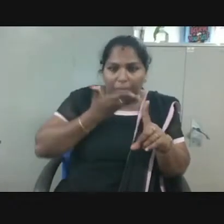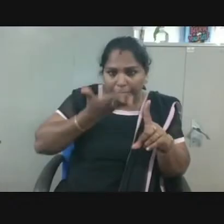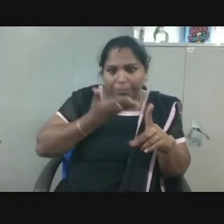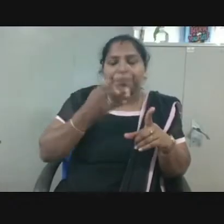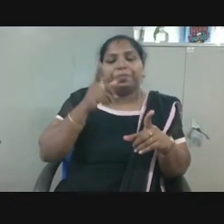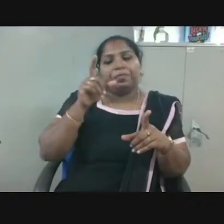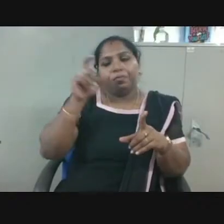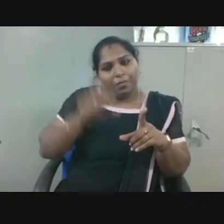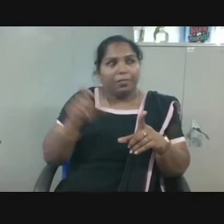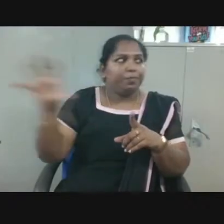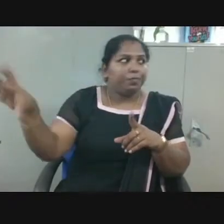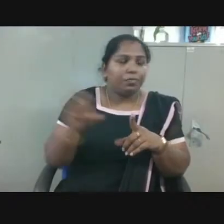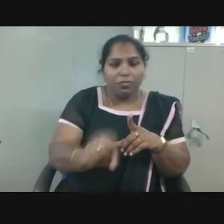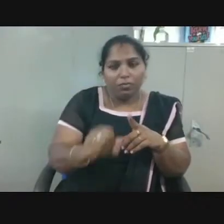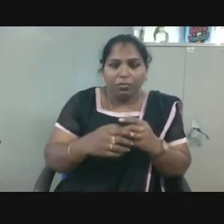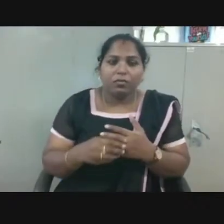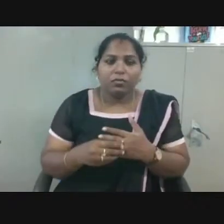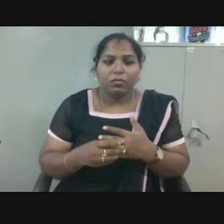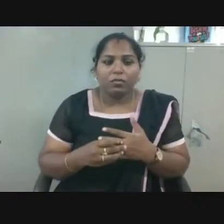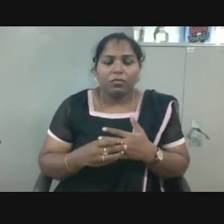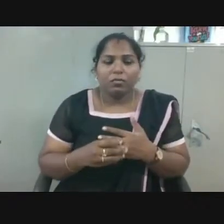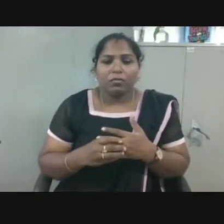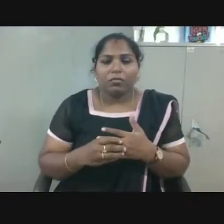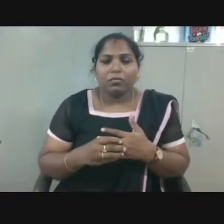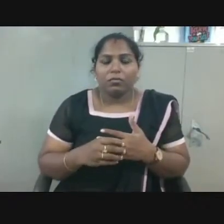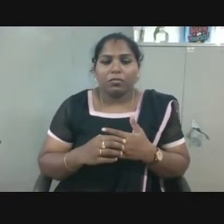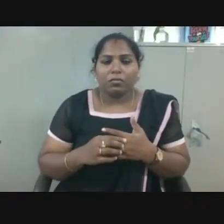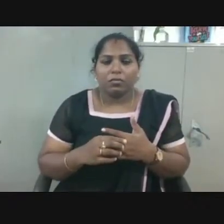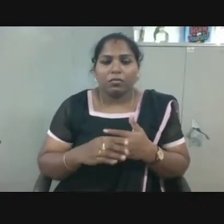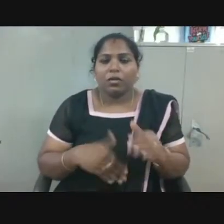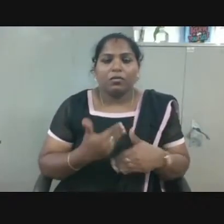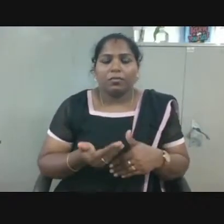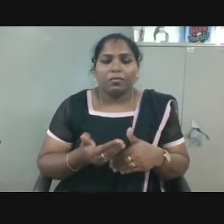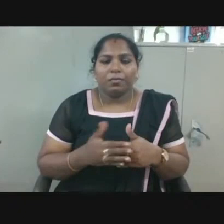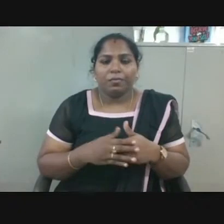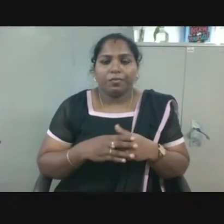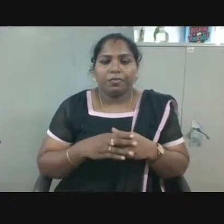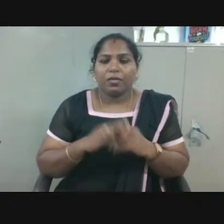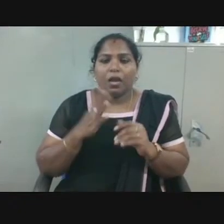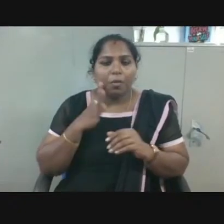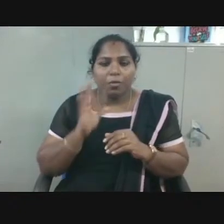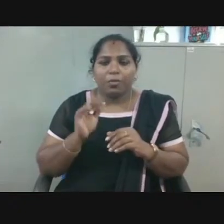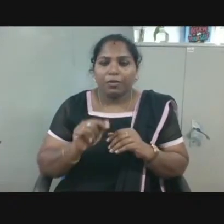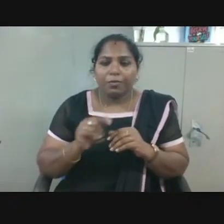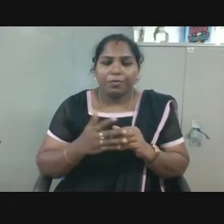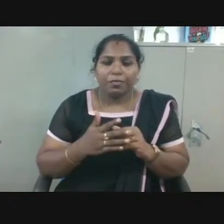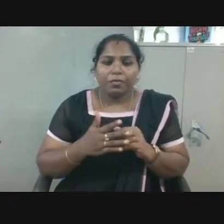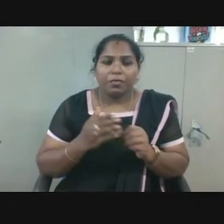കൗൺസിലിംഗ് നമ്മൾ പറയുന്നത്. പിന്നെ നമുക്ക് ജനറ്റിക് കൗൺസിലിംഗ് ഇതിനകത്ത് ഏറ്റവും ഇമ്പോർട്ടന്റ് ആയിട്ടുള്ളൊരു കമ്പണന്റ്